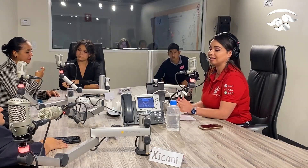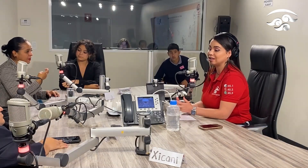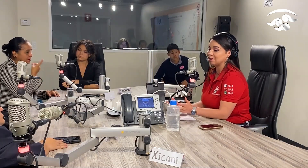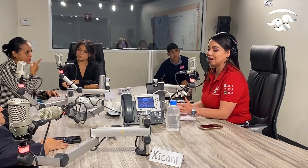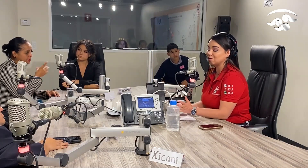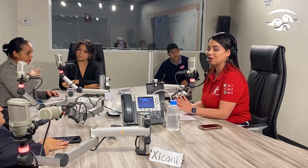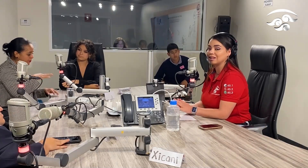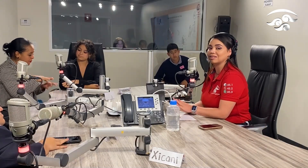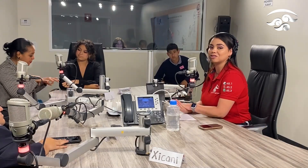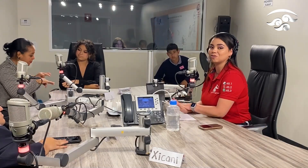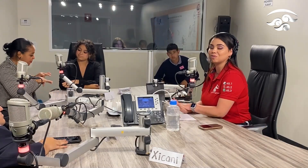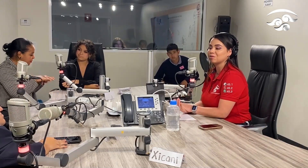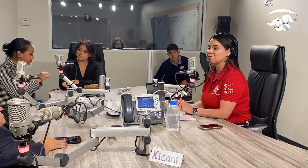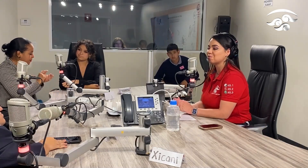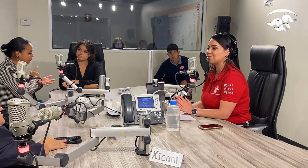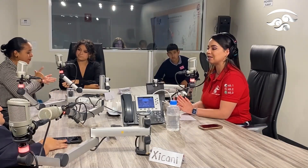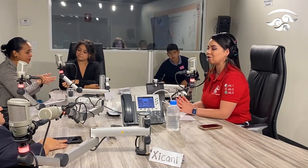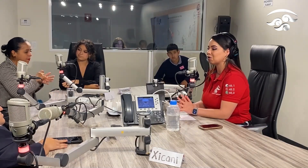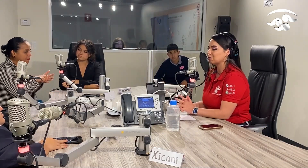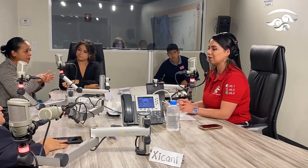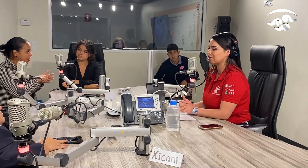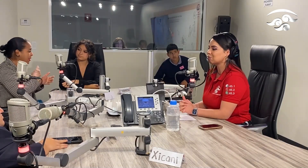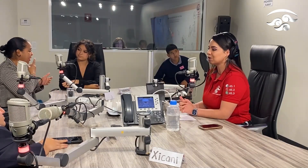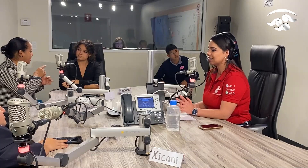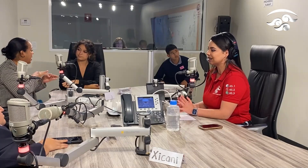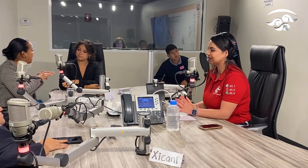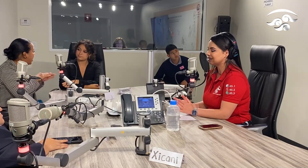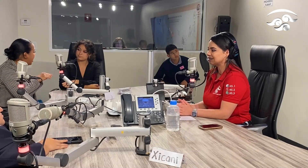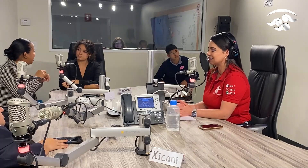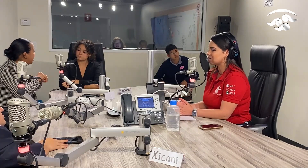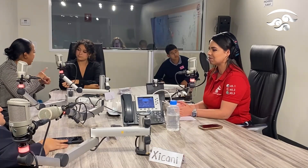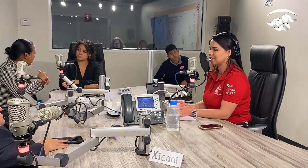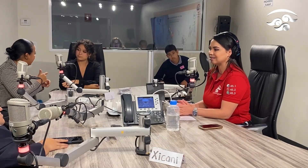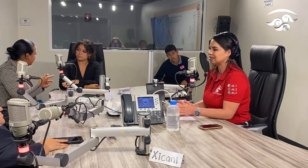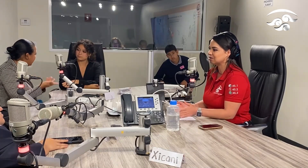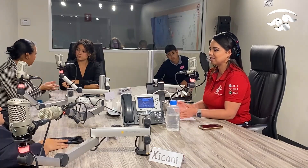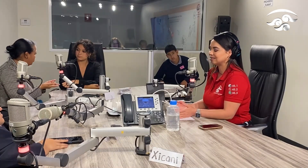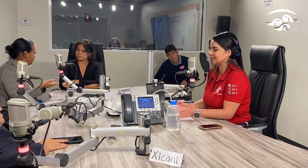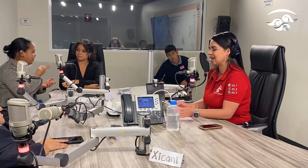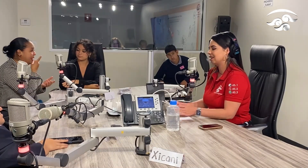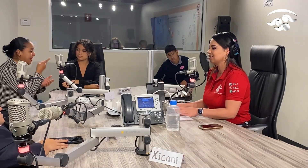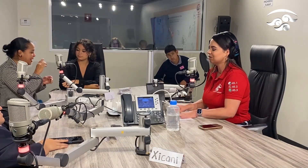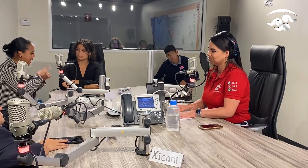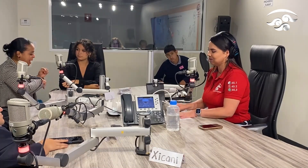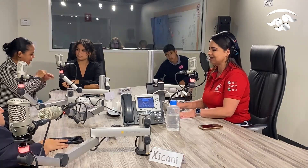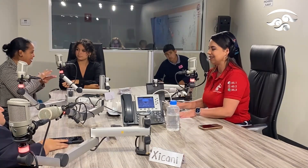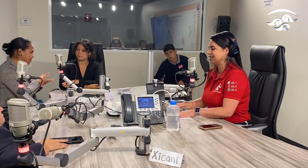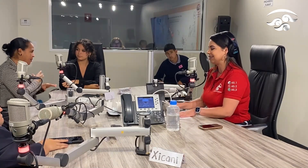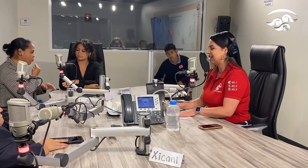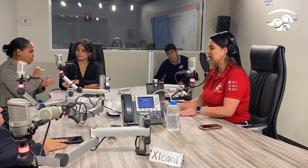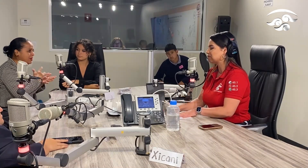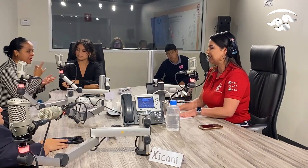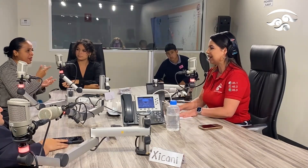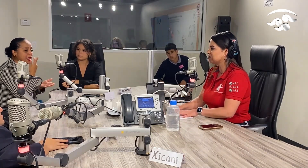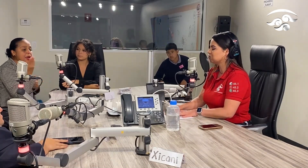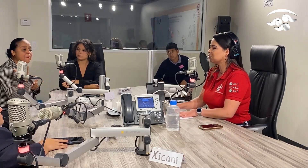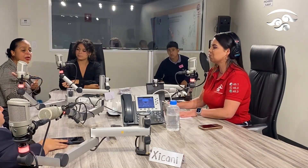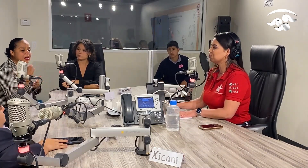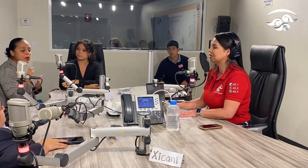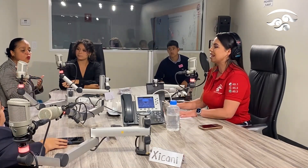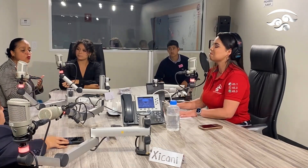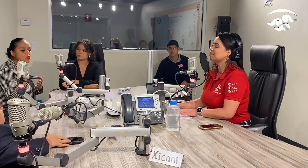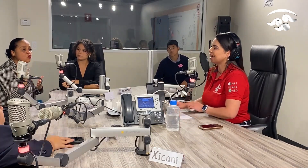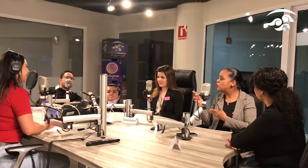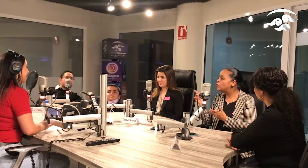pues trabajar en una legislación más acorde, ¿verdad? Porque se necesita cambiar estas cifras ya. Muchas gracias. A Mayrani,